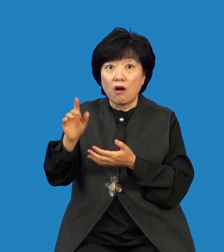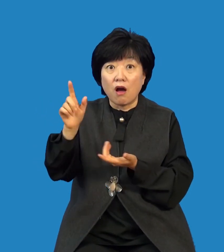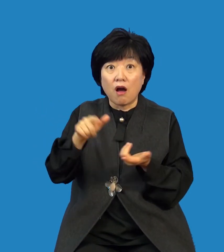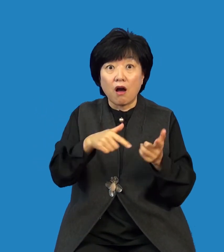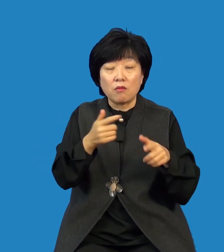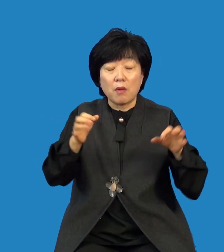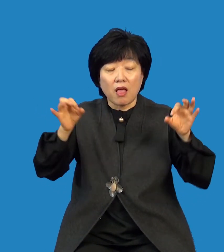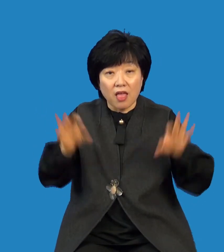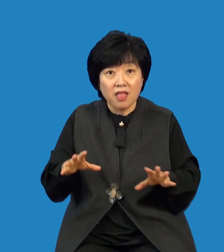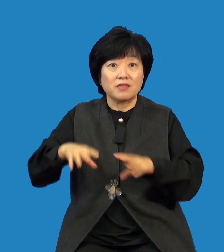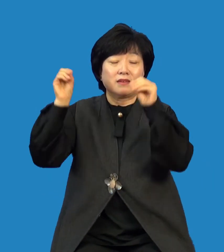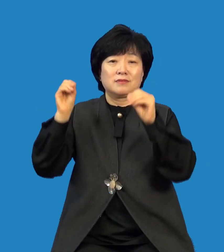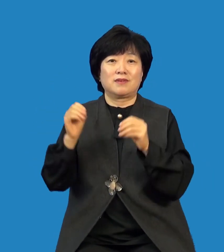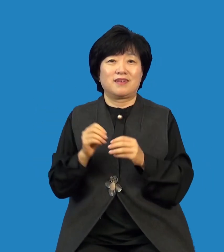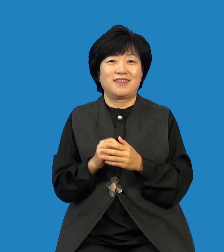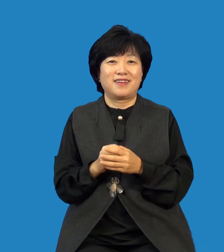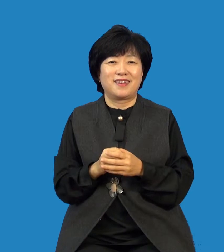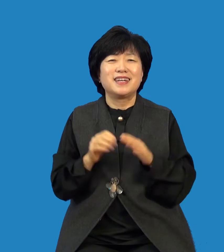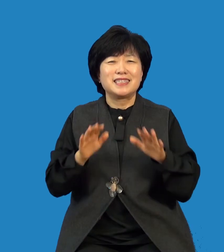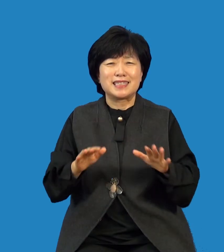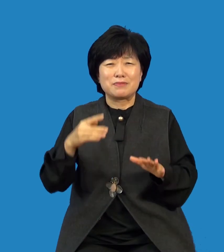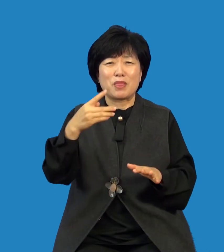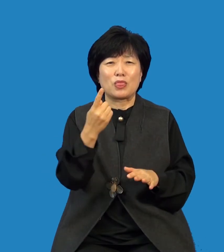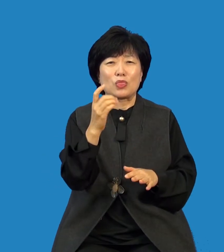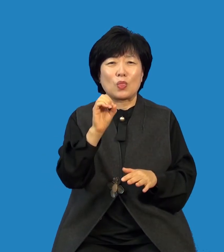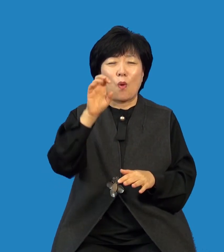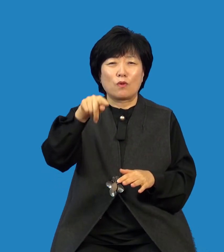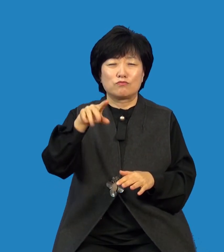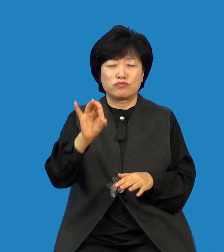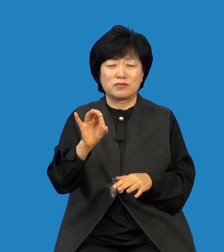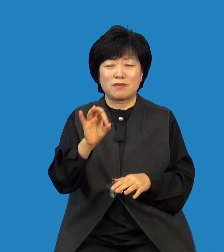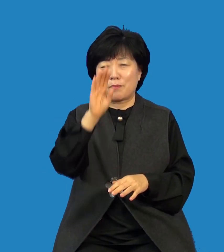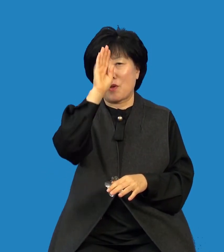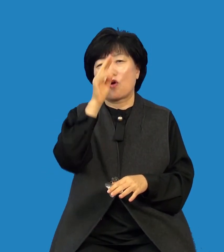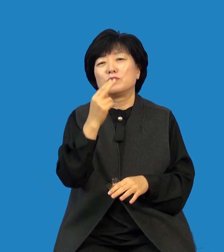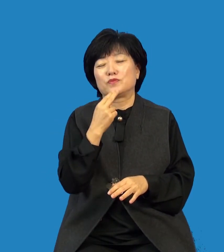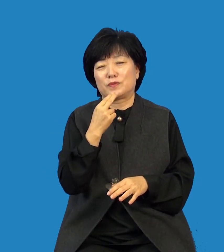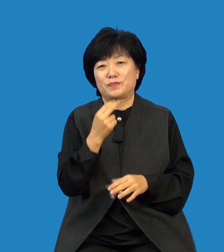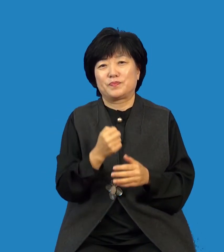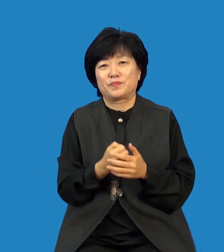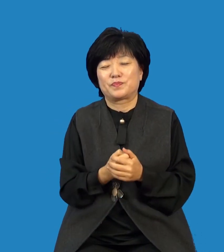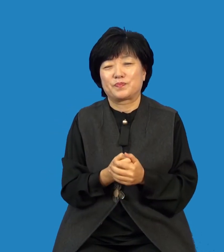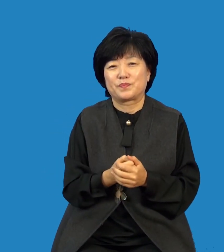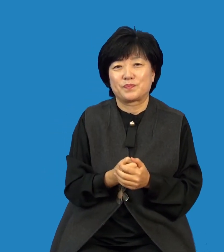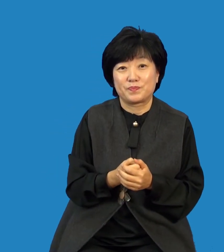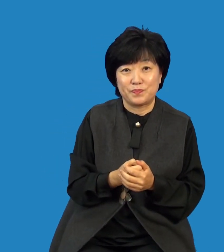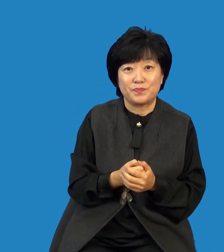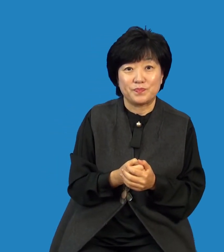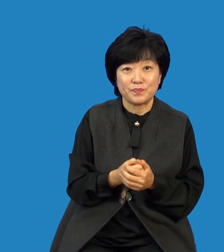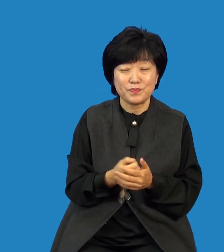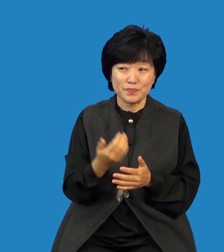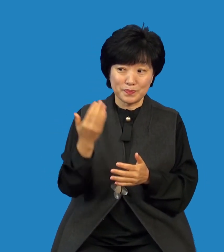아니야. 지금은 제가 이제 통풍이 다 났어요. 그때는 이제 수치가 좀 높아져가지고 그랬는데, 하여간